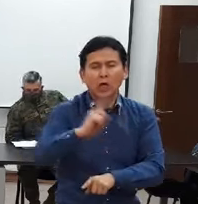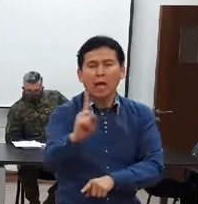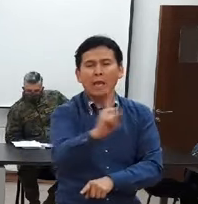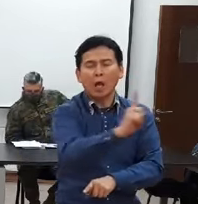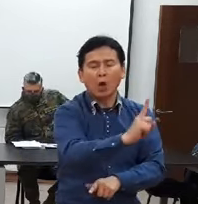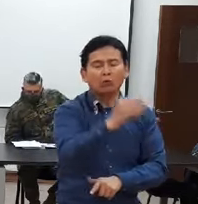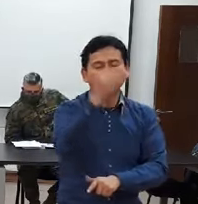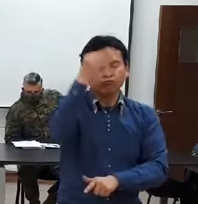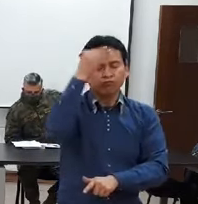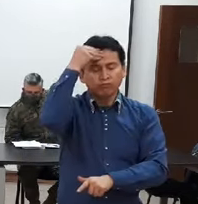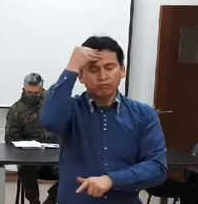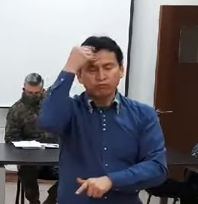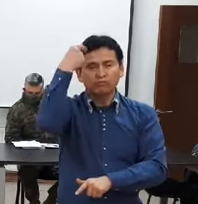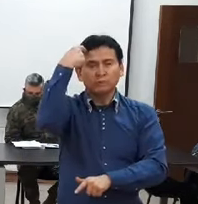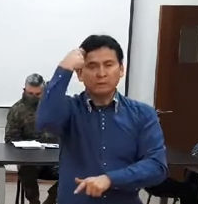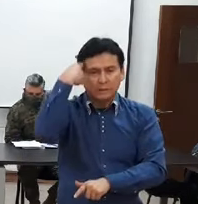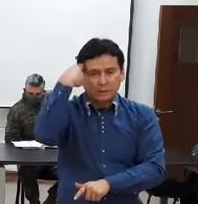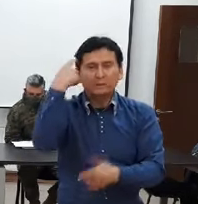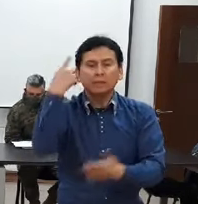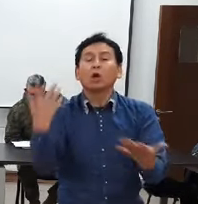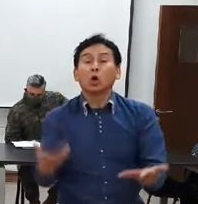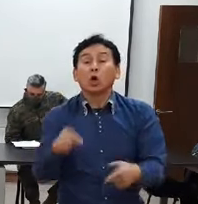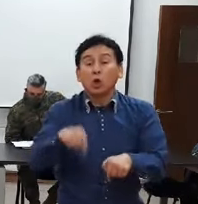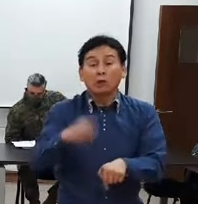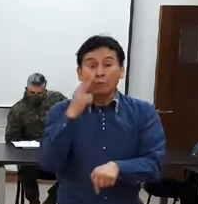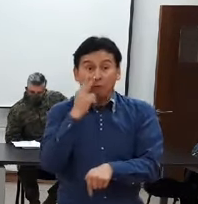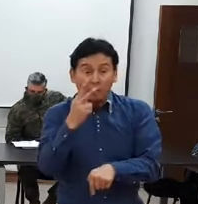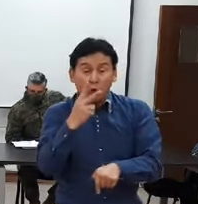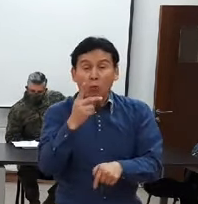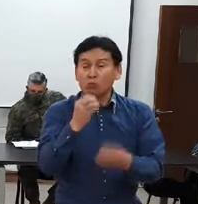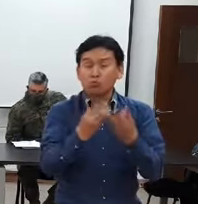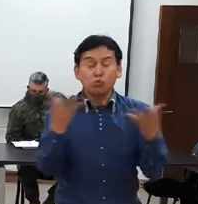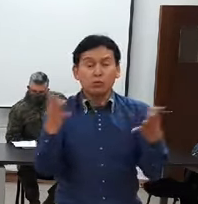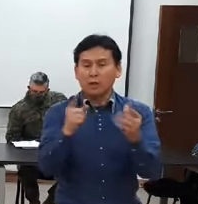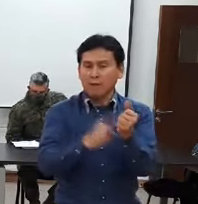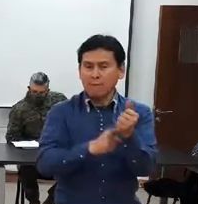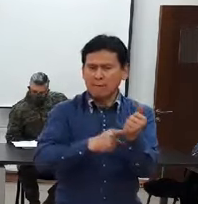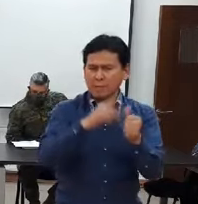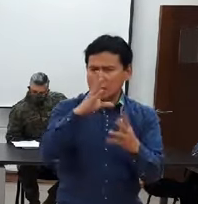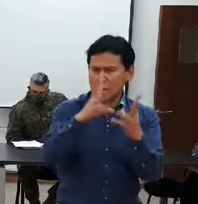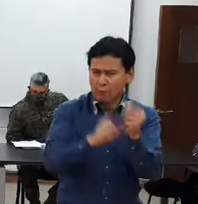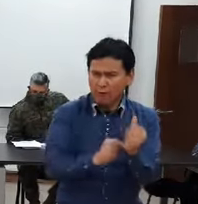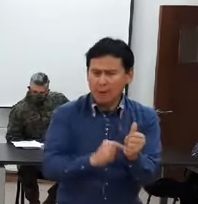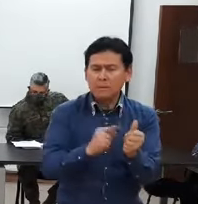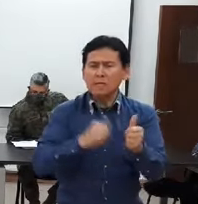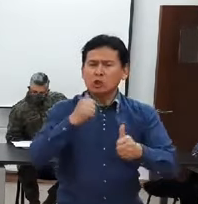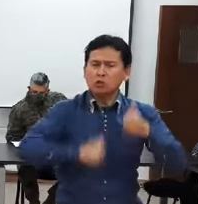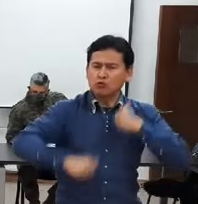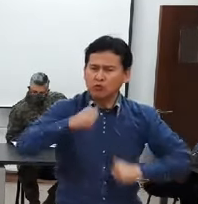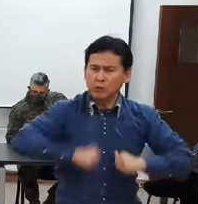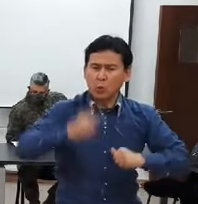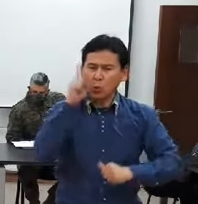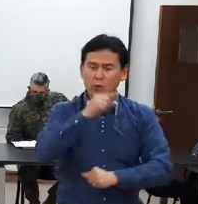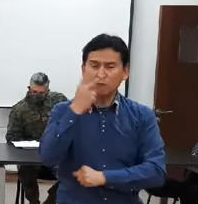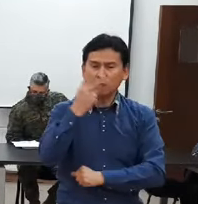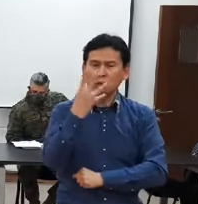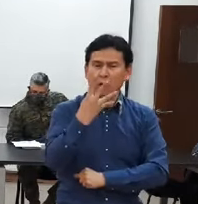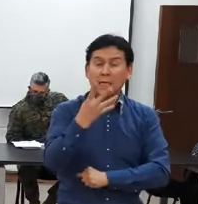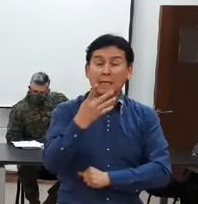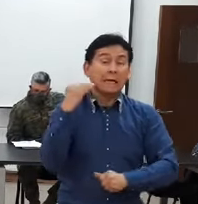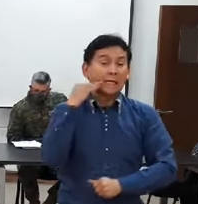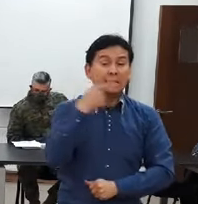conciencia de lo que esto es. Hoy día vemos muchas familias sufriendo, familias que en las últimas 24 horas ya suman